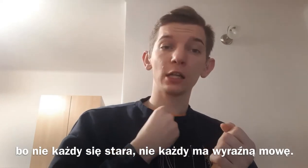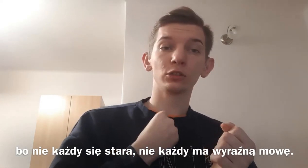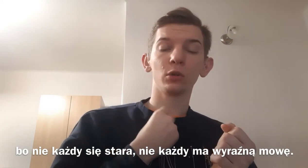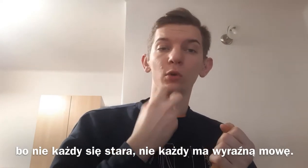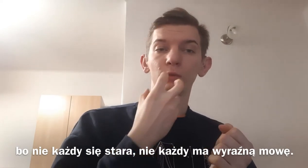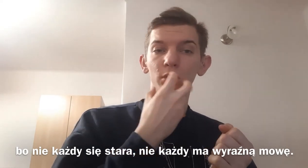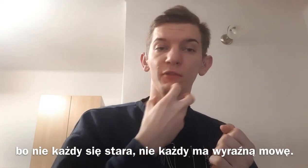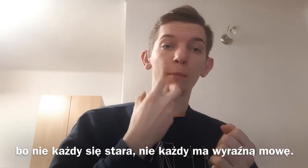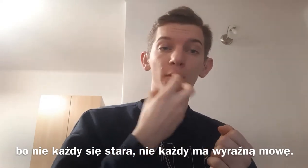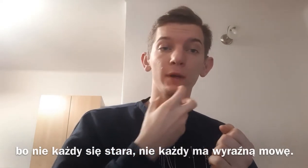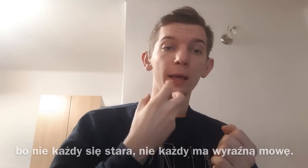wyraźną wymowę.